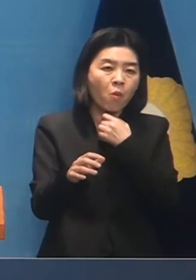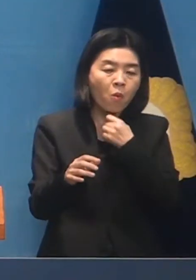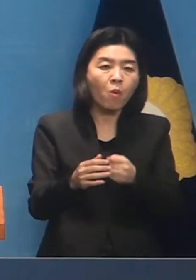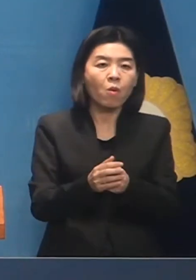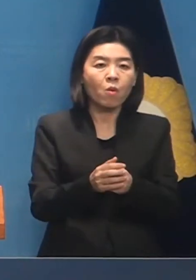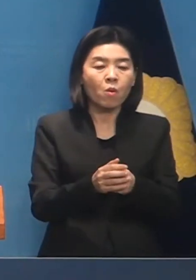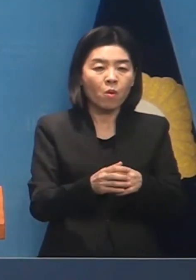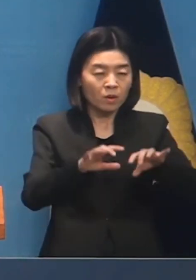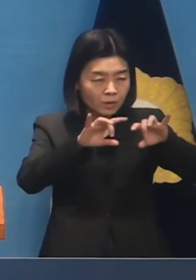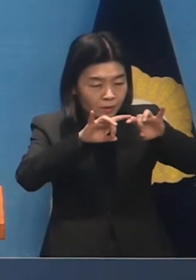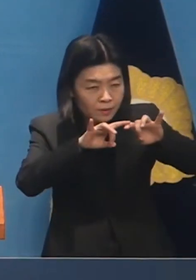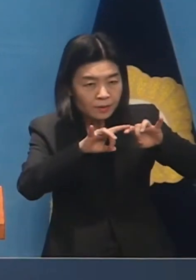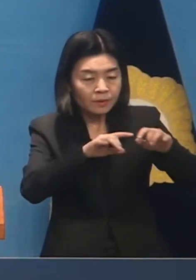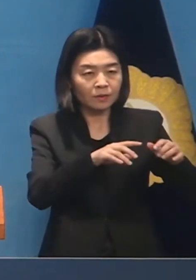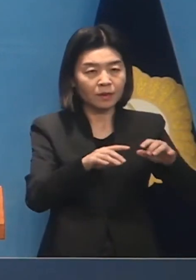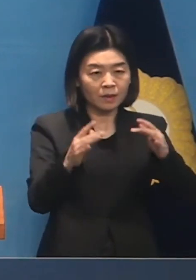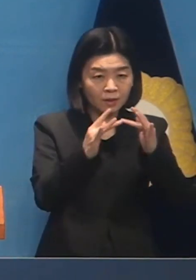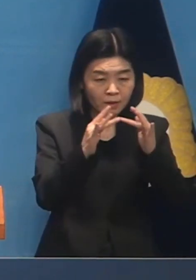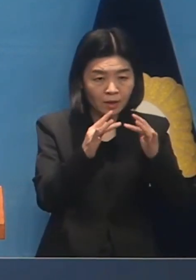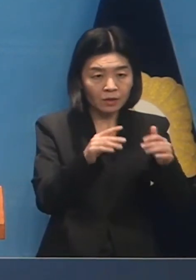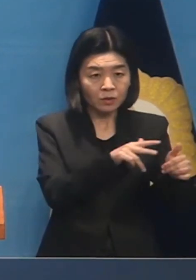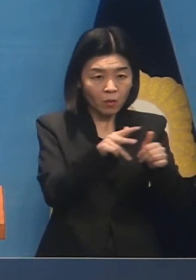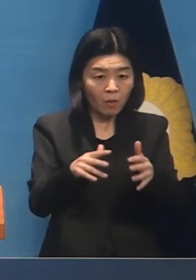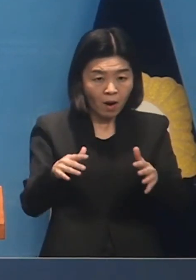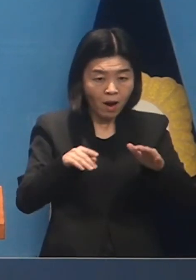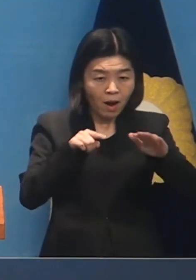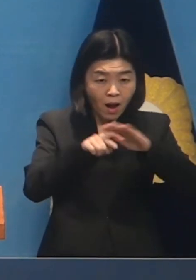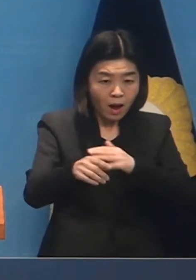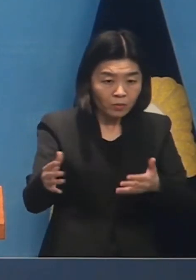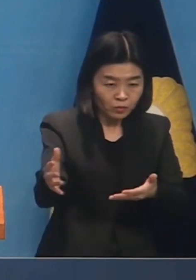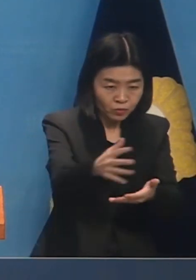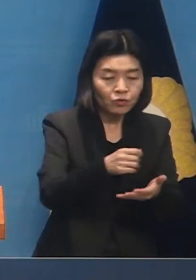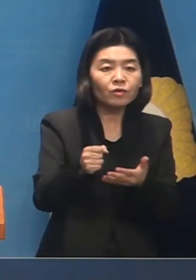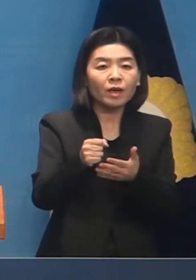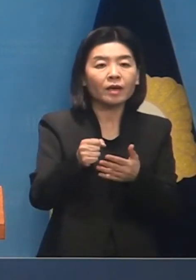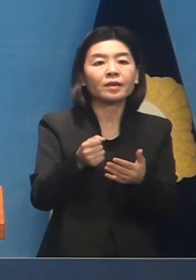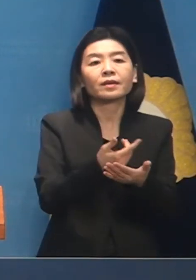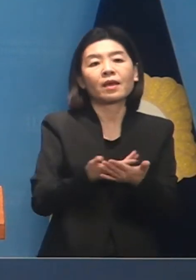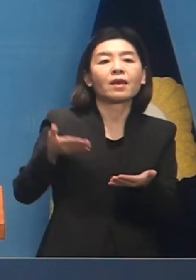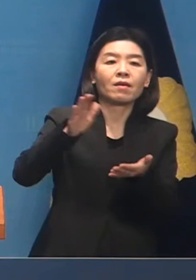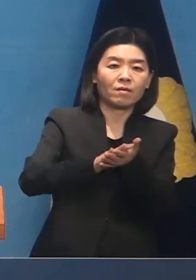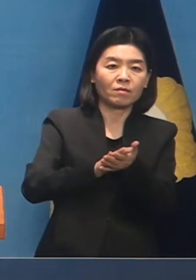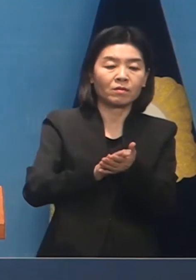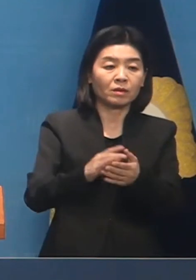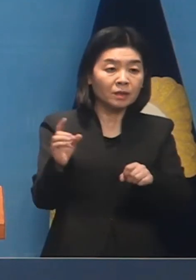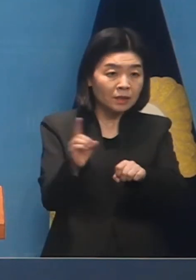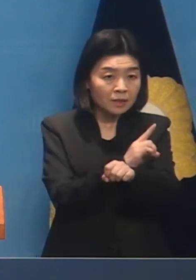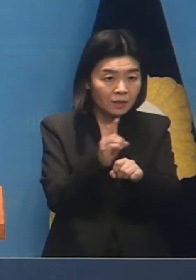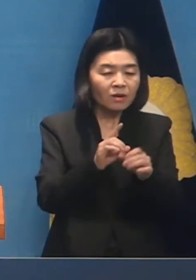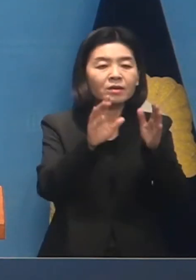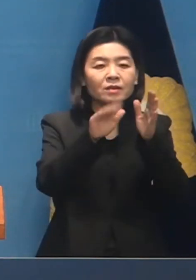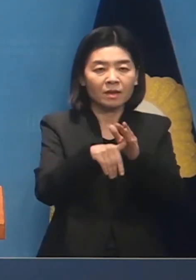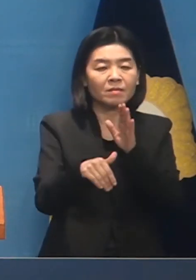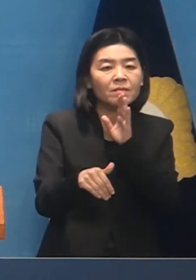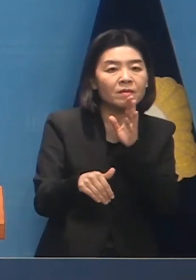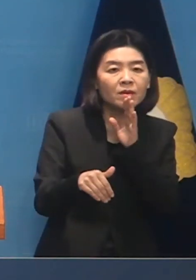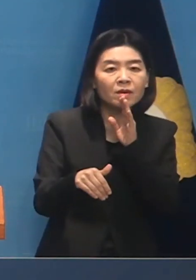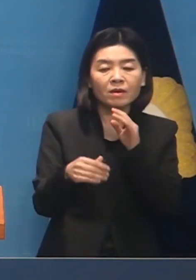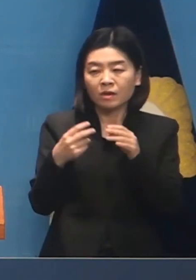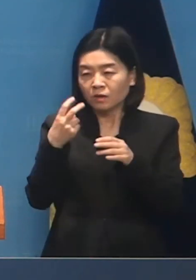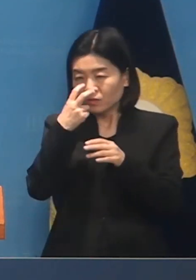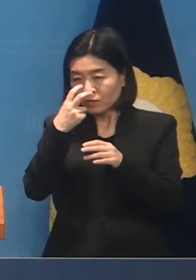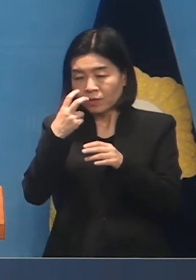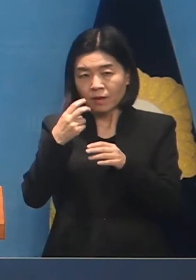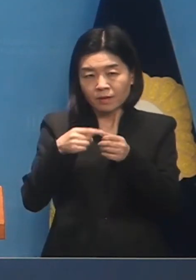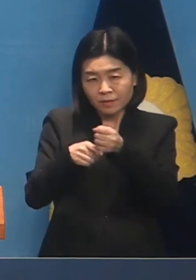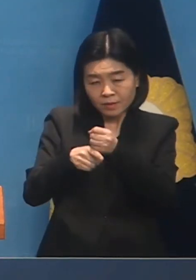전자정보 압수수색 제도를 전면 개혁하겠습니다. 디지털 시대의 수사 현실에 맞춰 수사기관이 압수수색 영장을